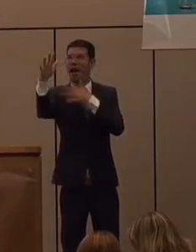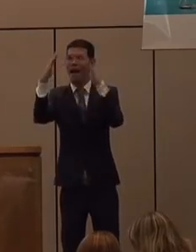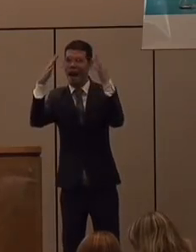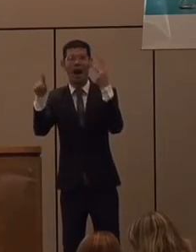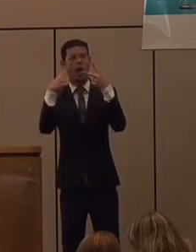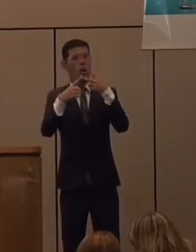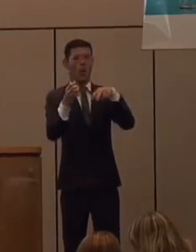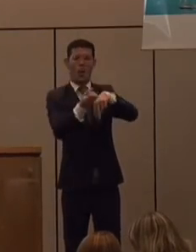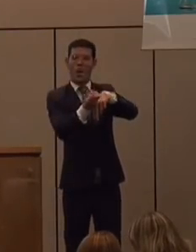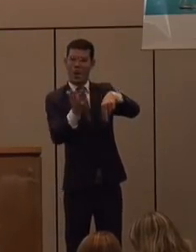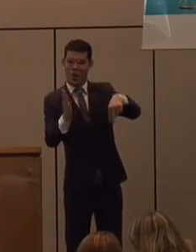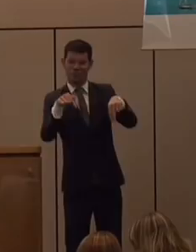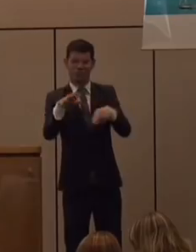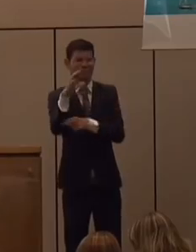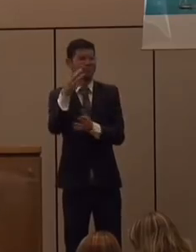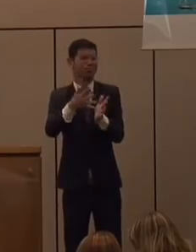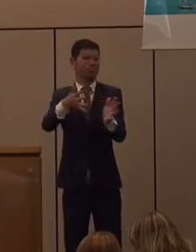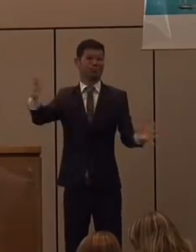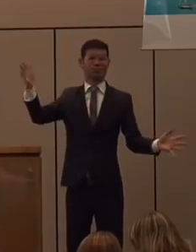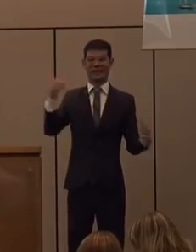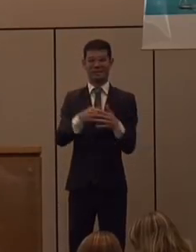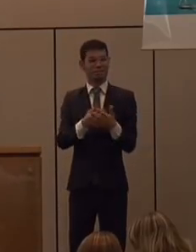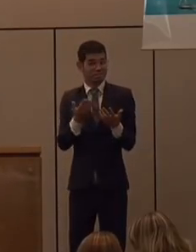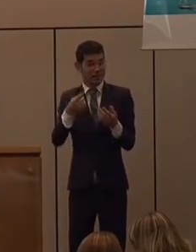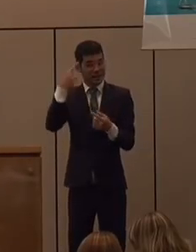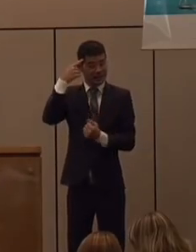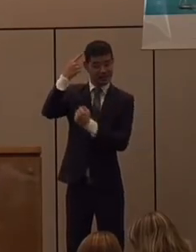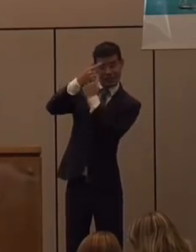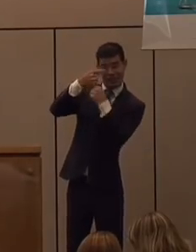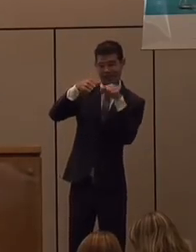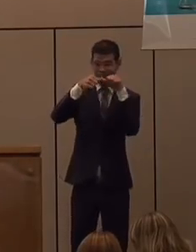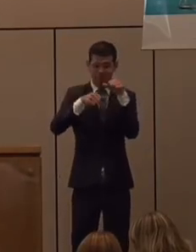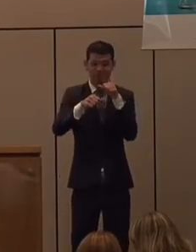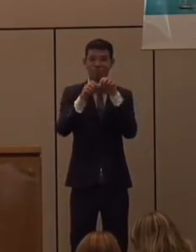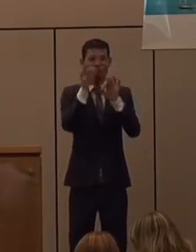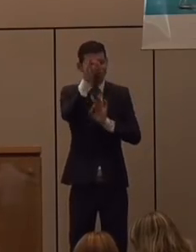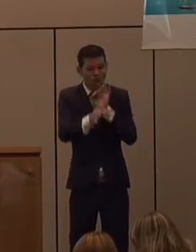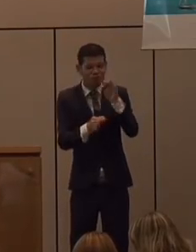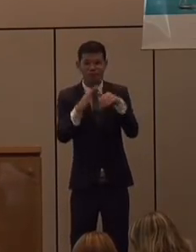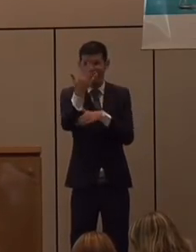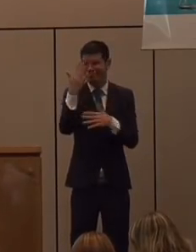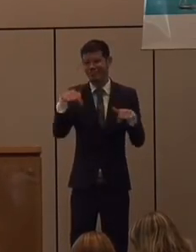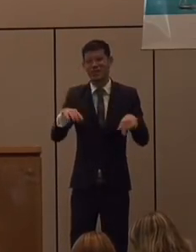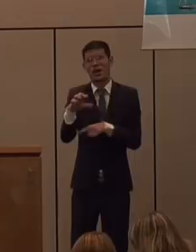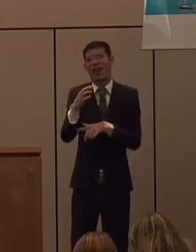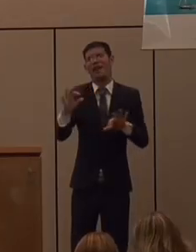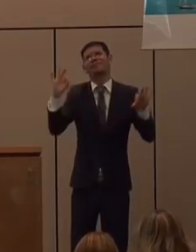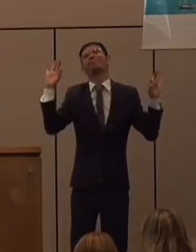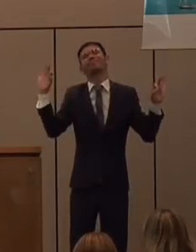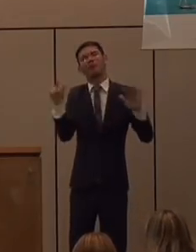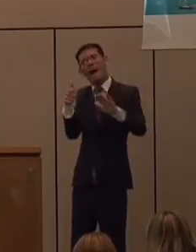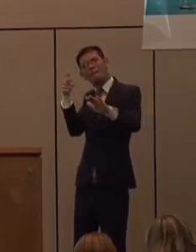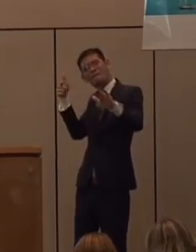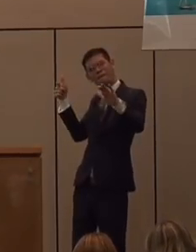si defendemos los principios de la sostenibilidad pues colombia la tiene toda para sacarla del estadio y en ese sentido